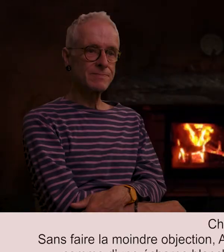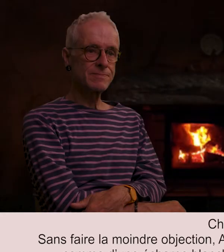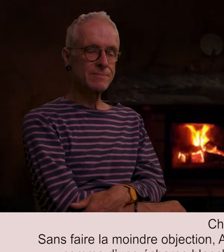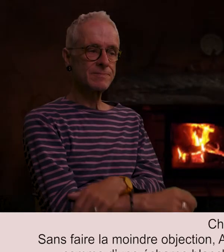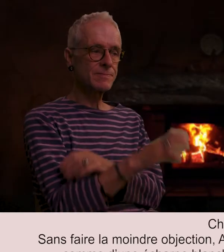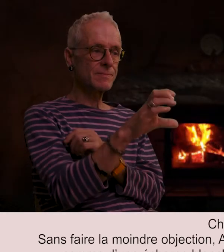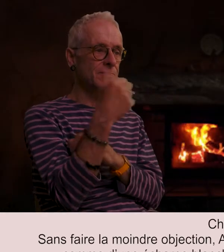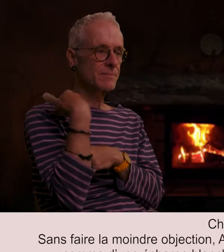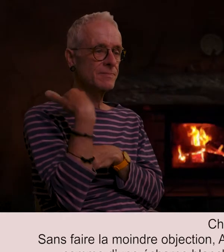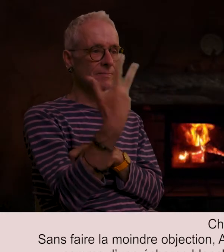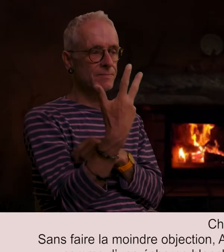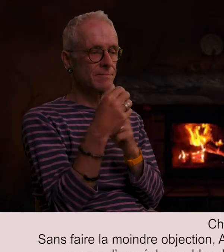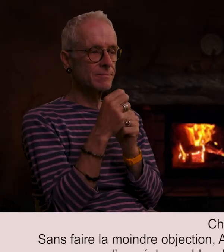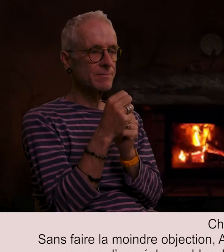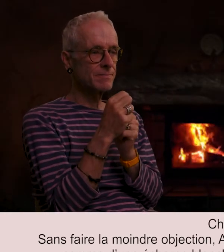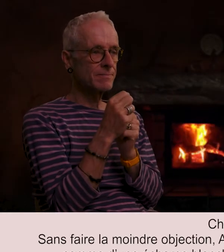chapitre 3